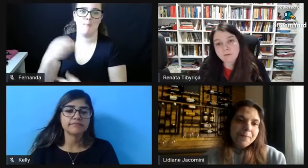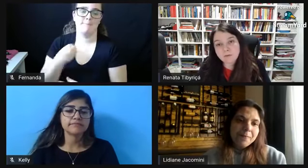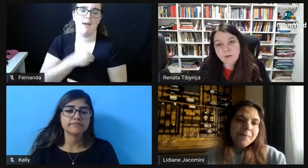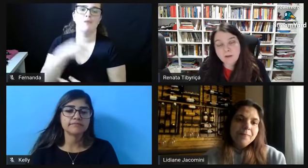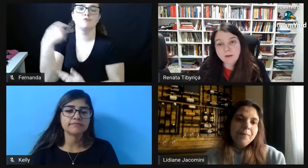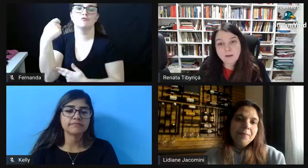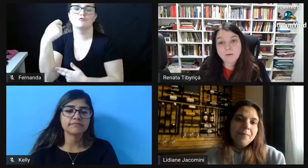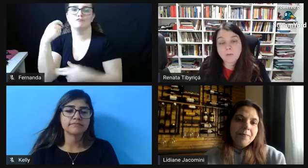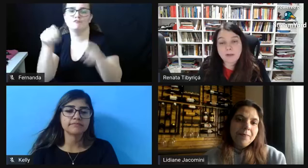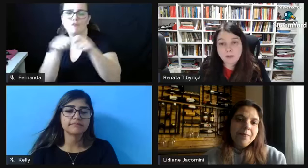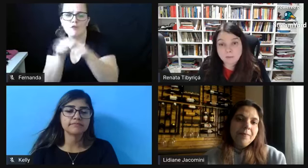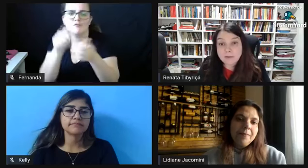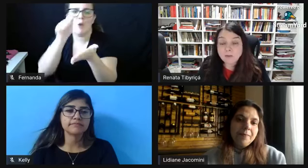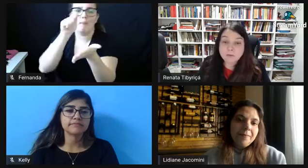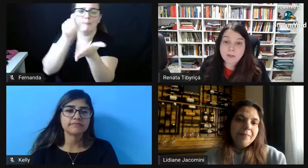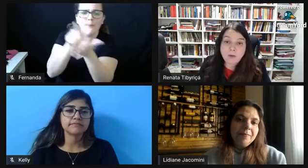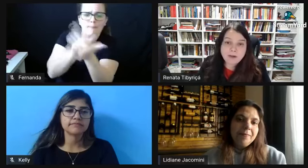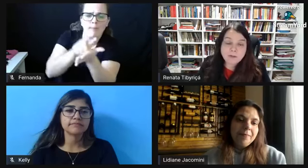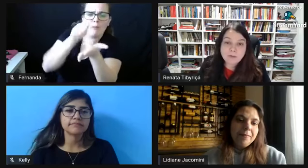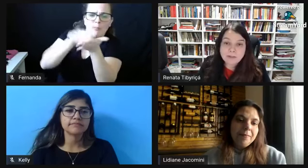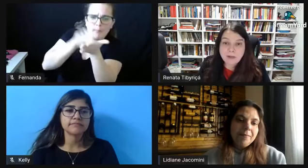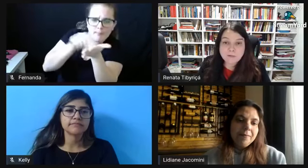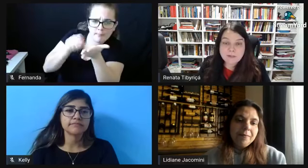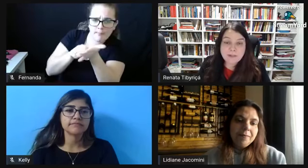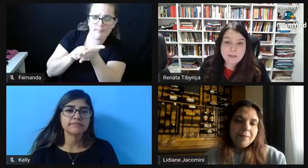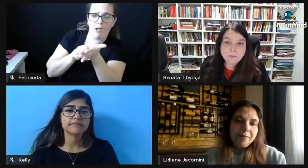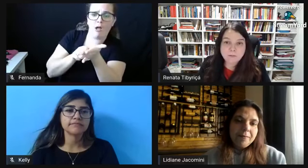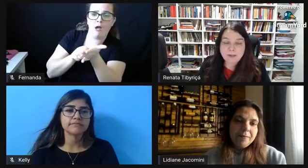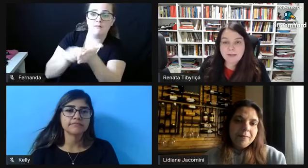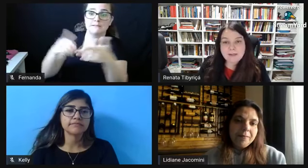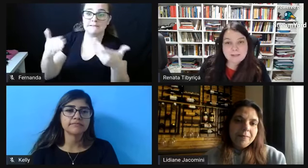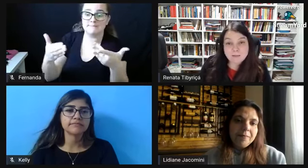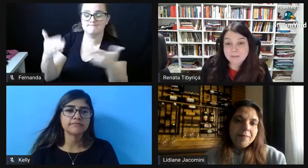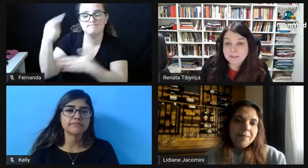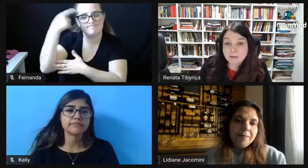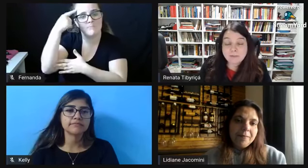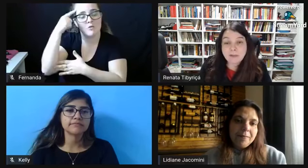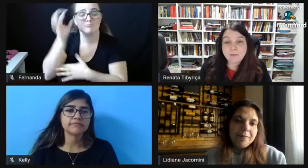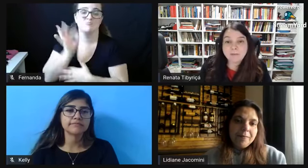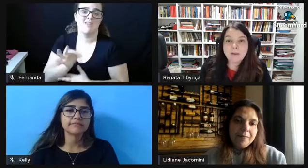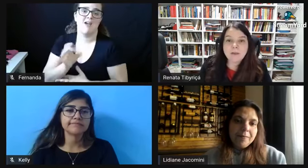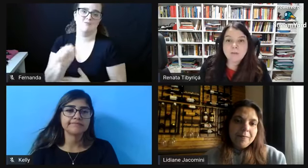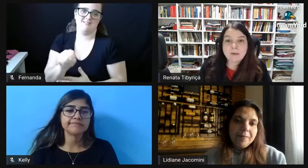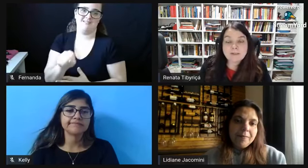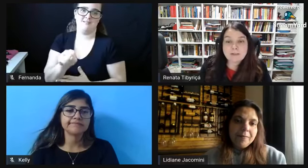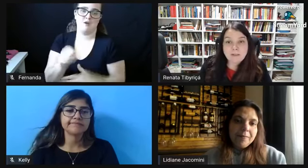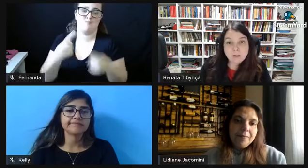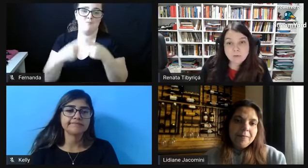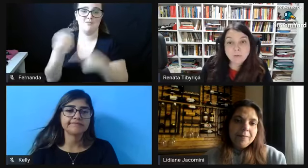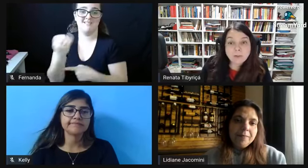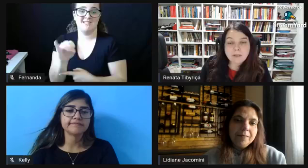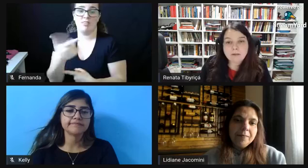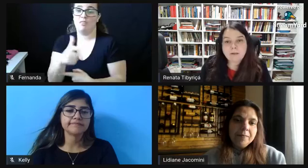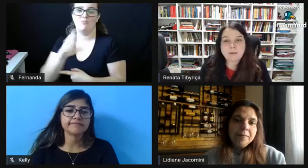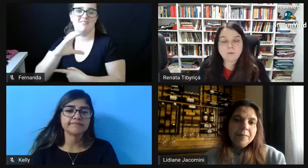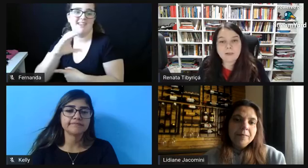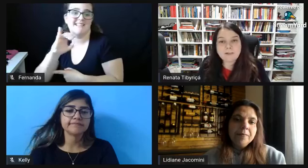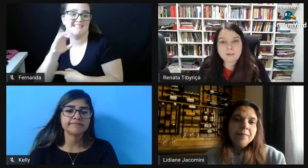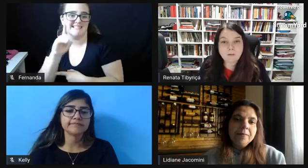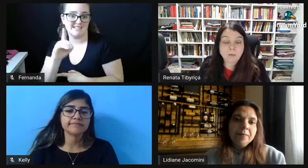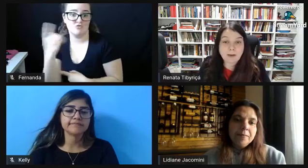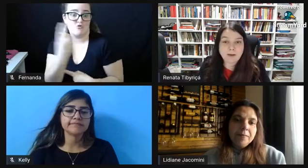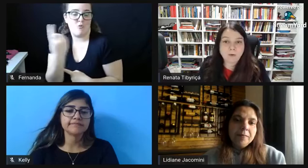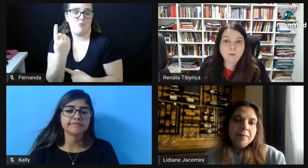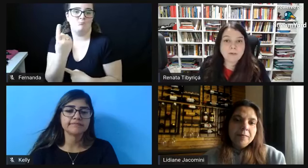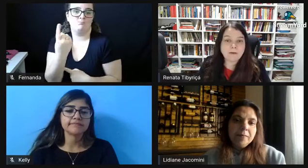fazer isso é complicado, mas eu acho que o ideal seria isso, para aqueles casos que não tem uma CID única que